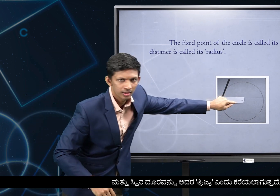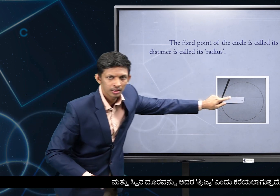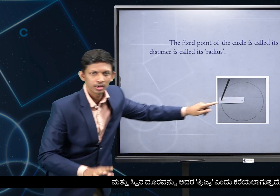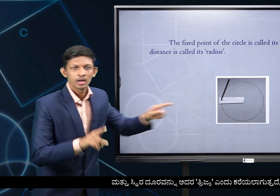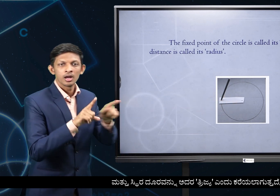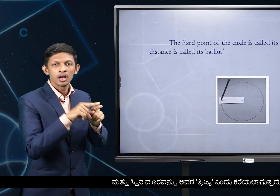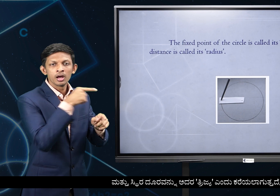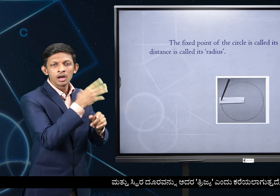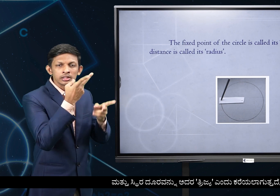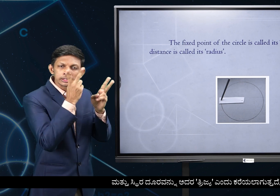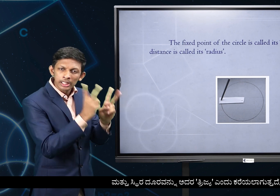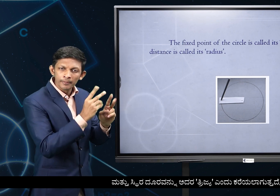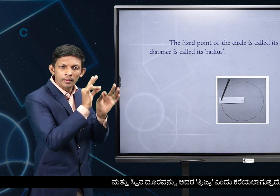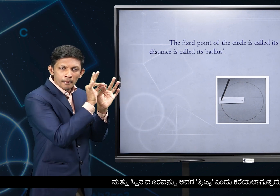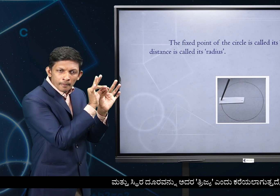ಎಂದು ಕರೆಯಲಾಗುತ್ತದೆ.